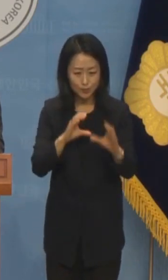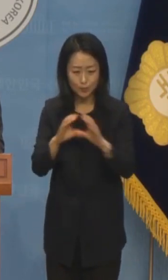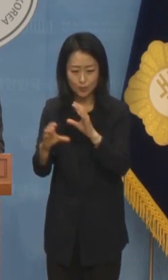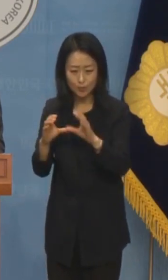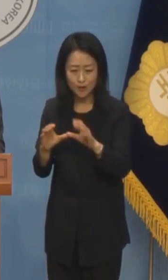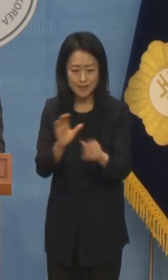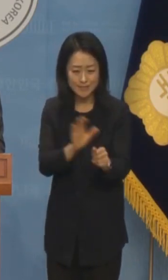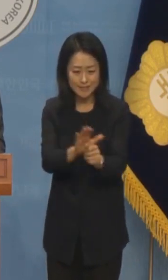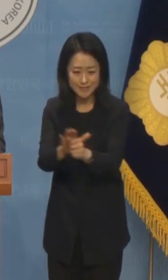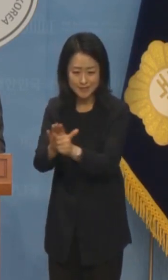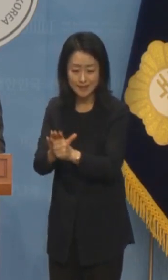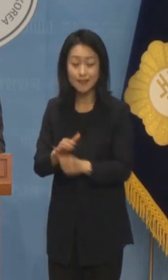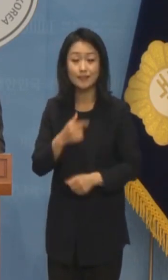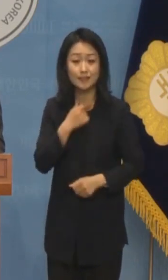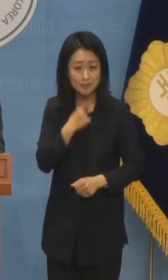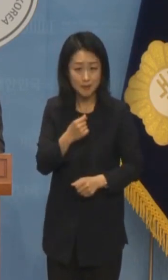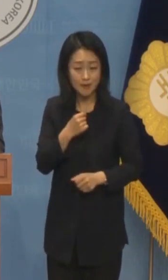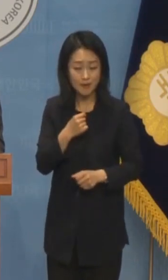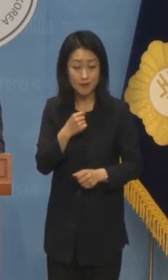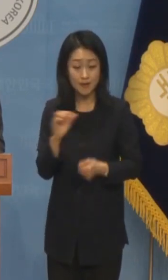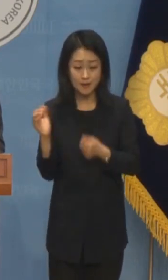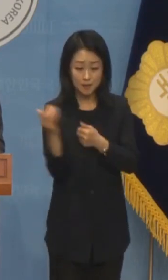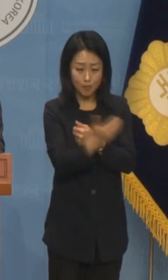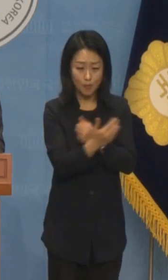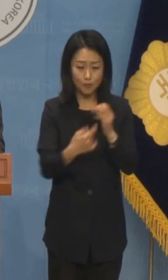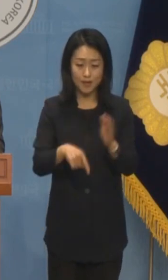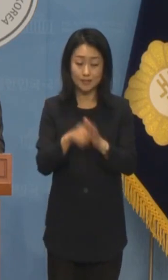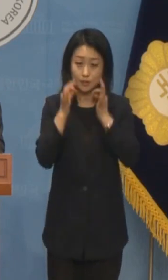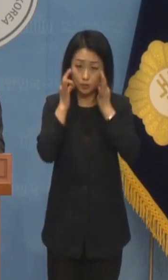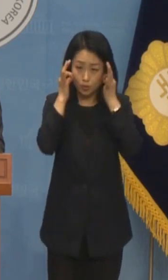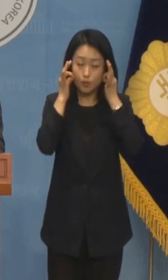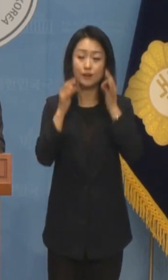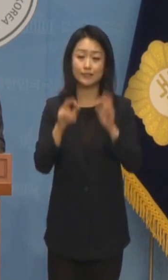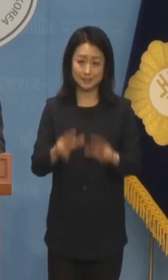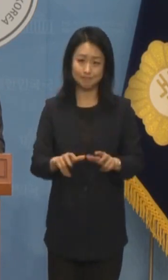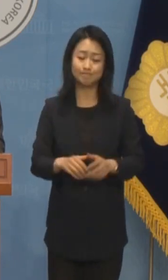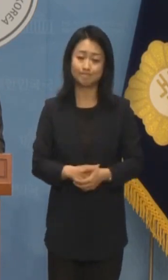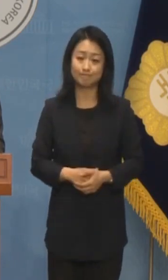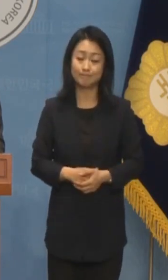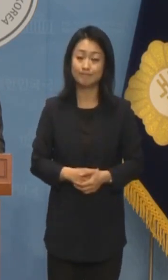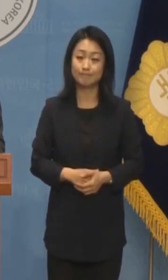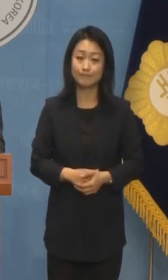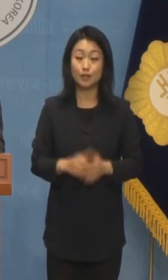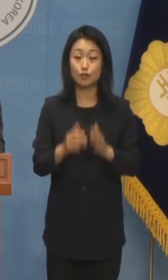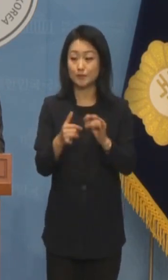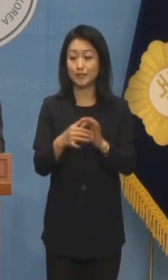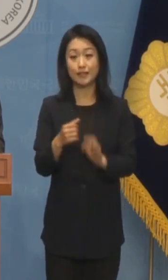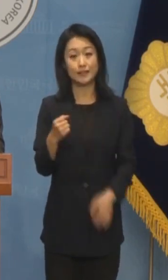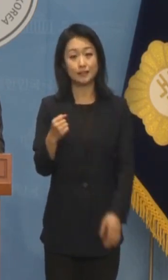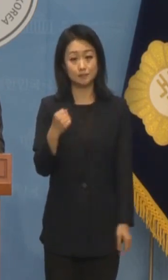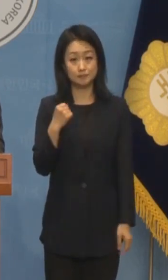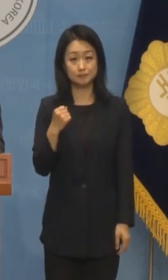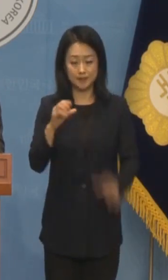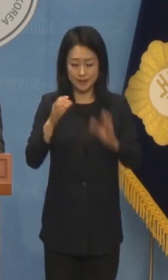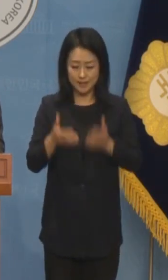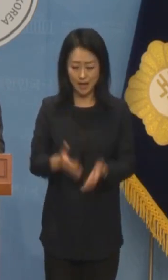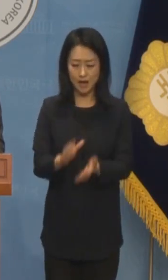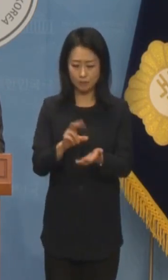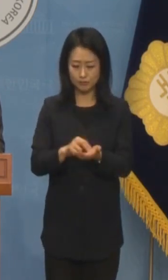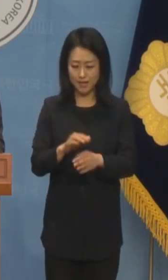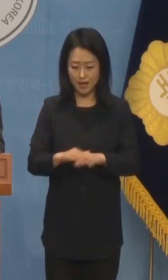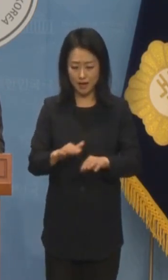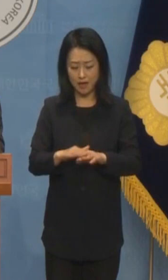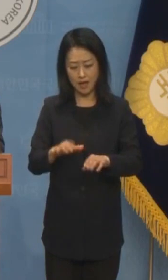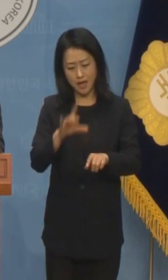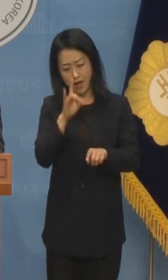든든한 동료가 되어 그들을 지켜내기 위해 노력하고 있습니다. 현재 국민의힘은 저출생 위기에 처해